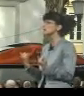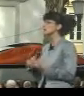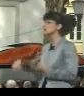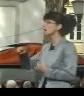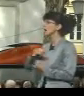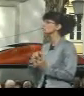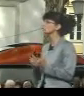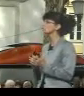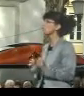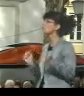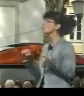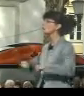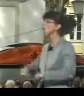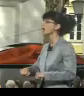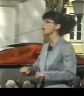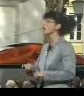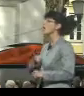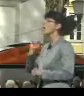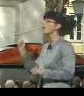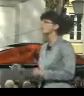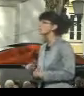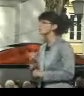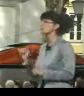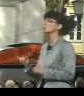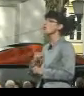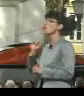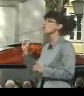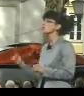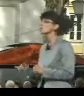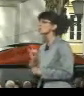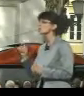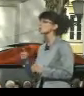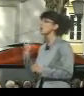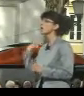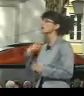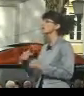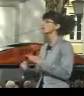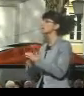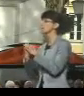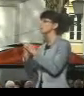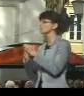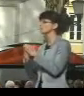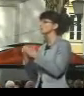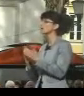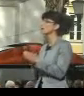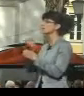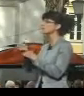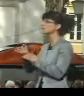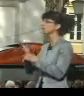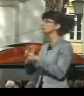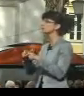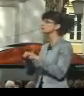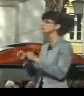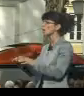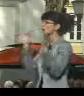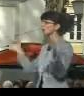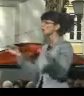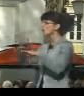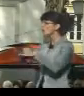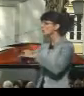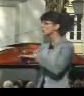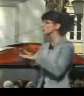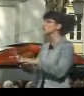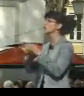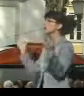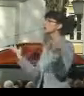vlada, nas vedno nekako podpirala preko sredstev javnega obveščanja v parlamentu,